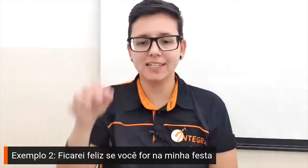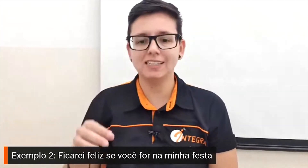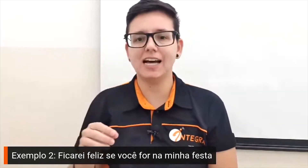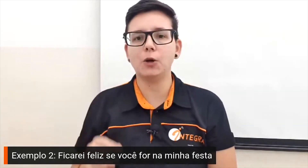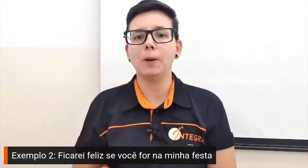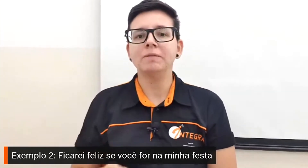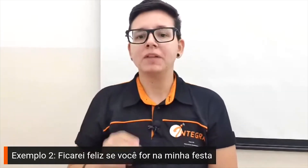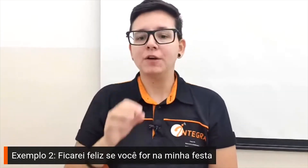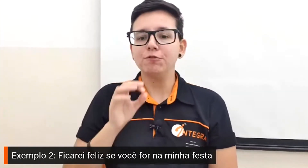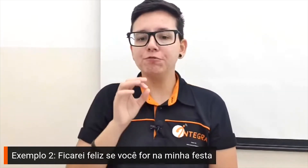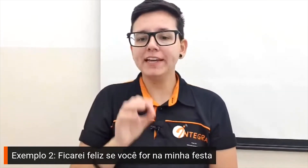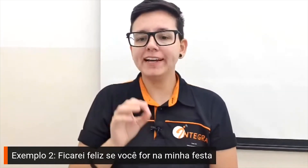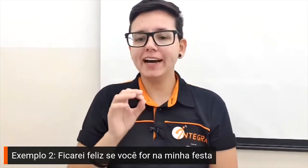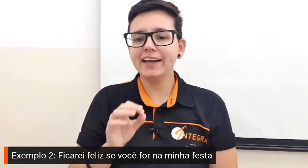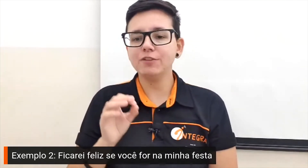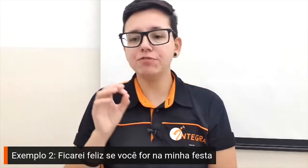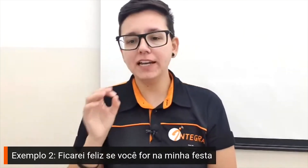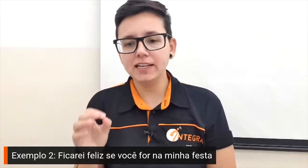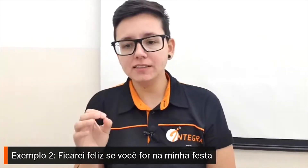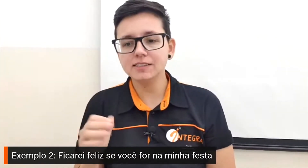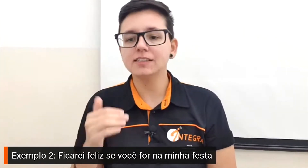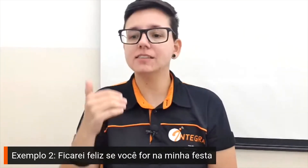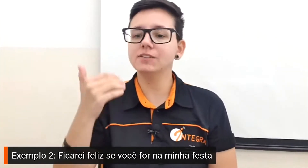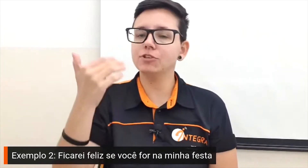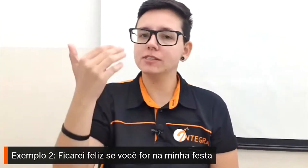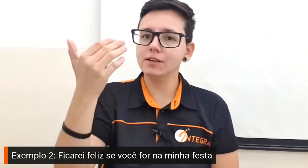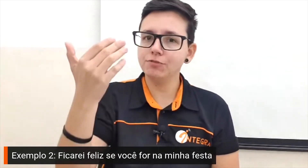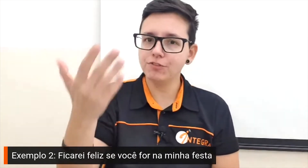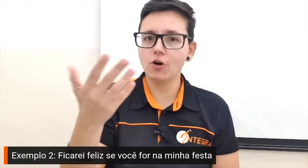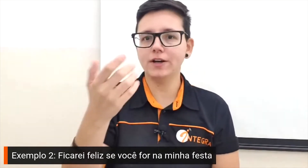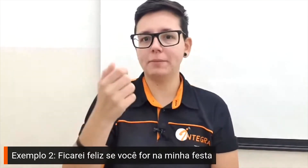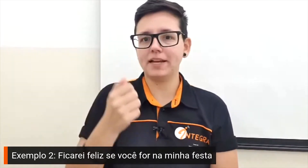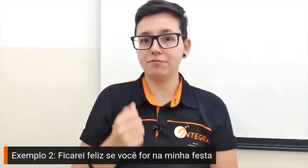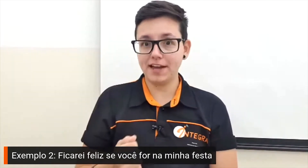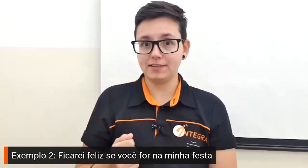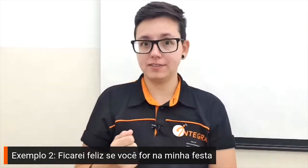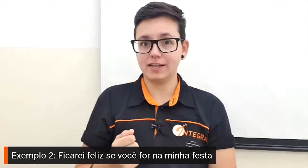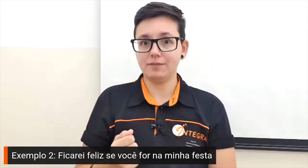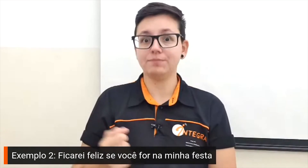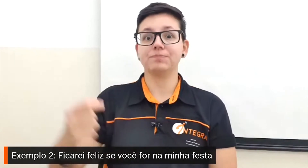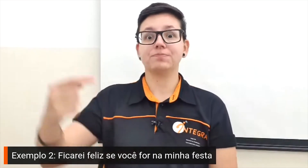sinalizado. Ficarei feliz se você for na minha festa.